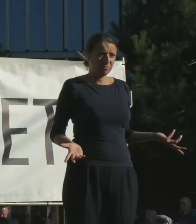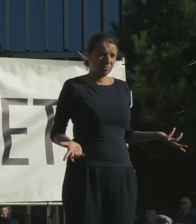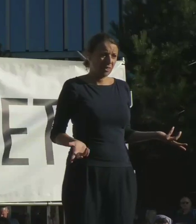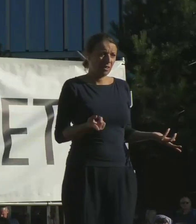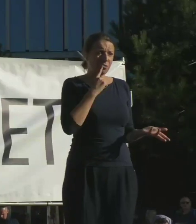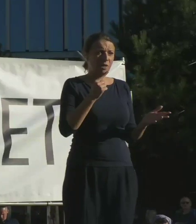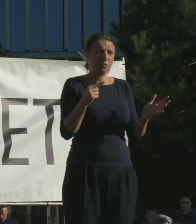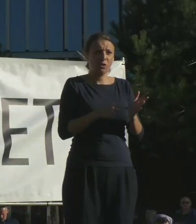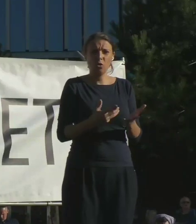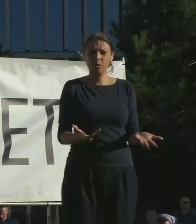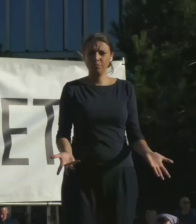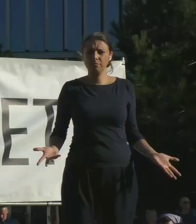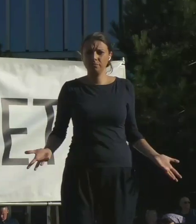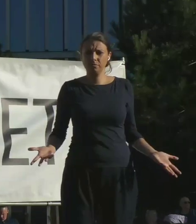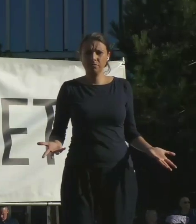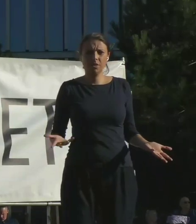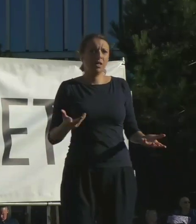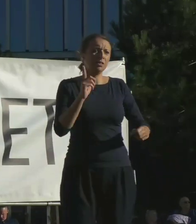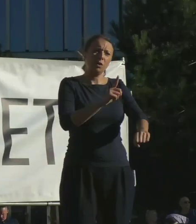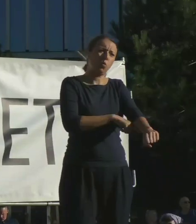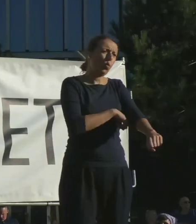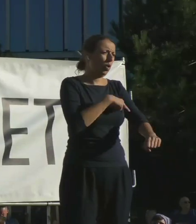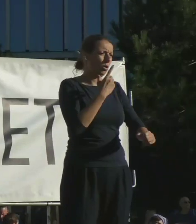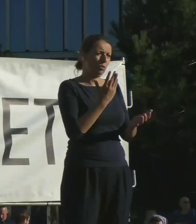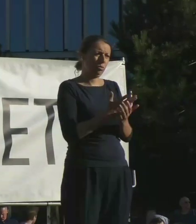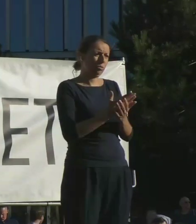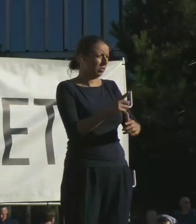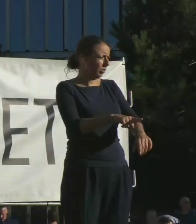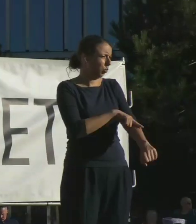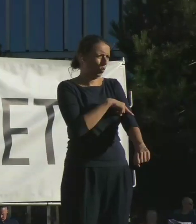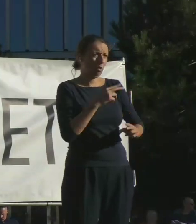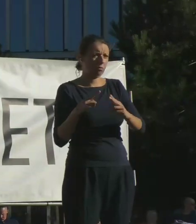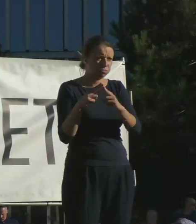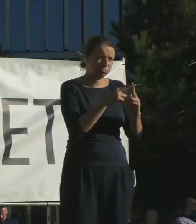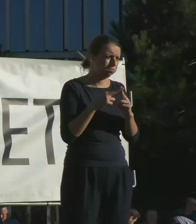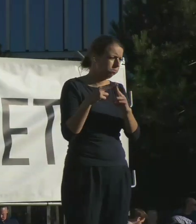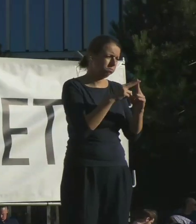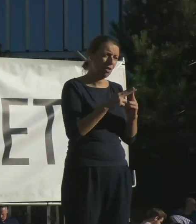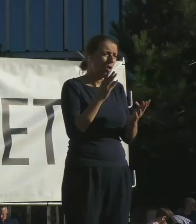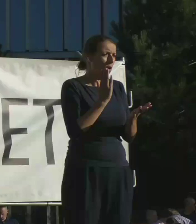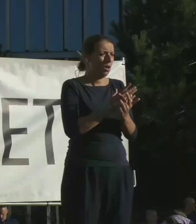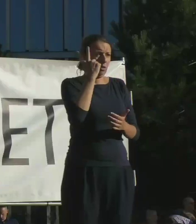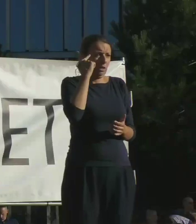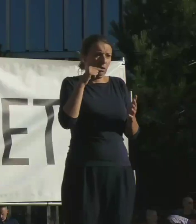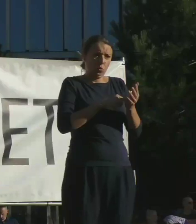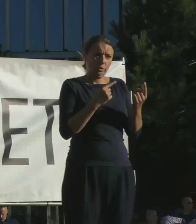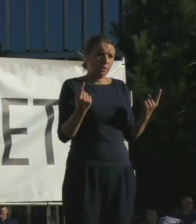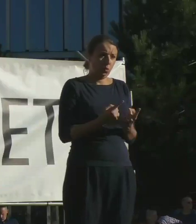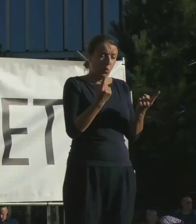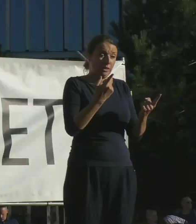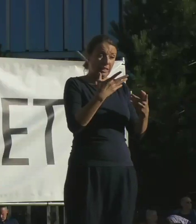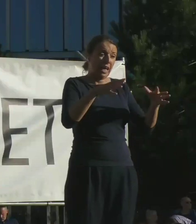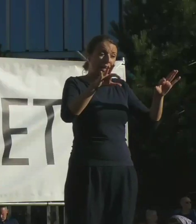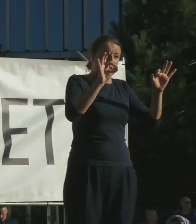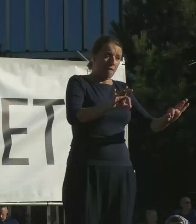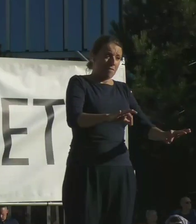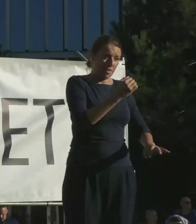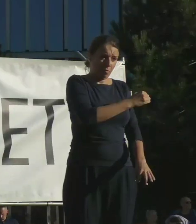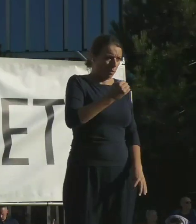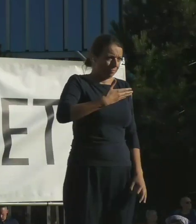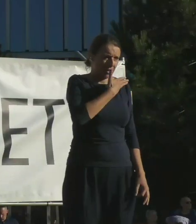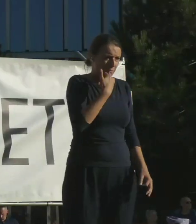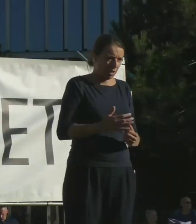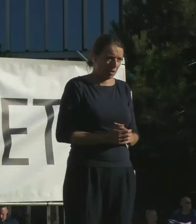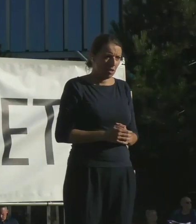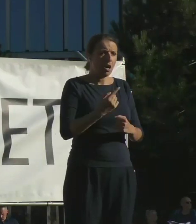tumult za długo trwa. Więc w tej sytuacji nie ma posłów niewinnych. Nie policzono głosów,